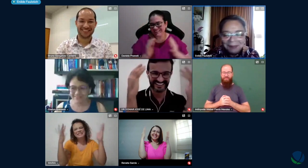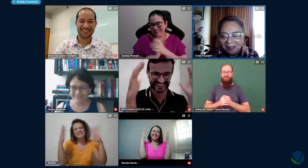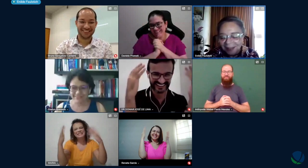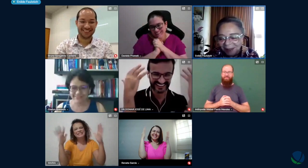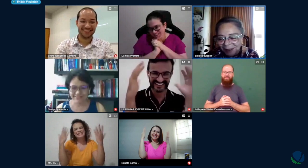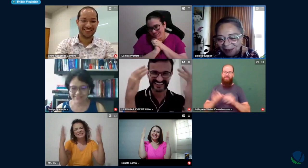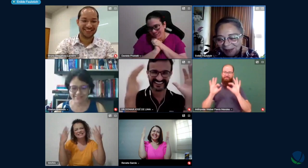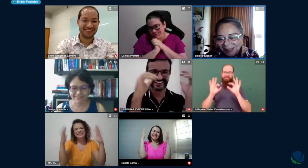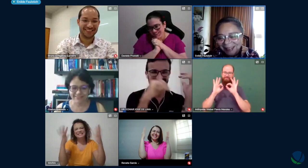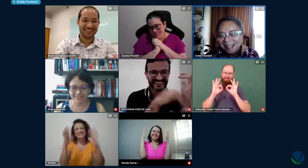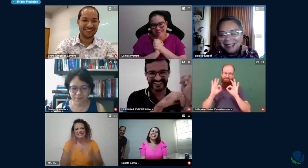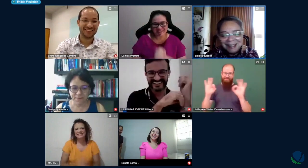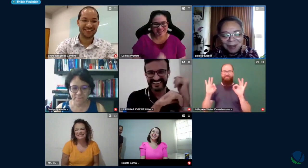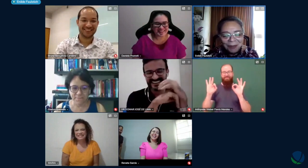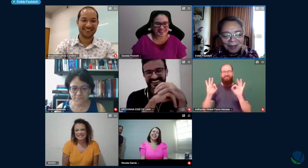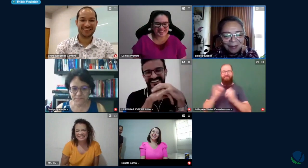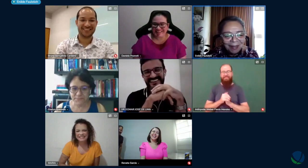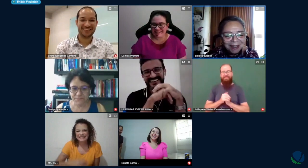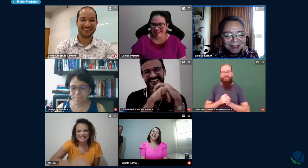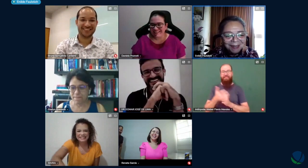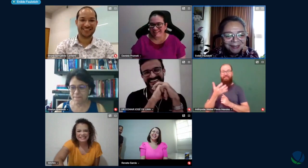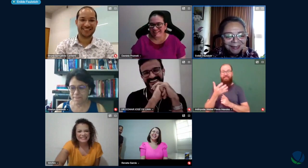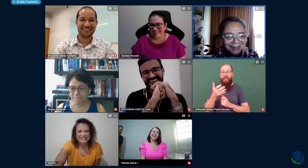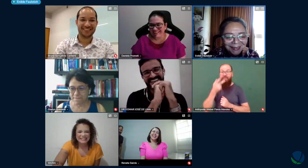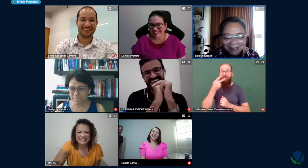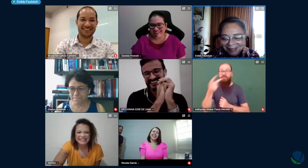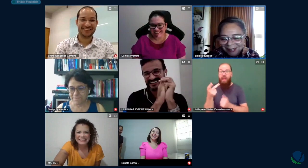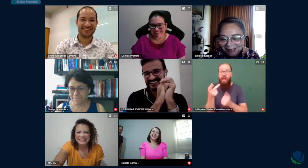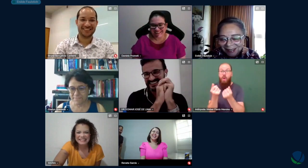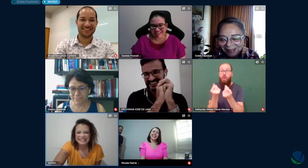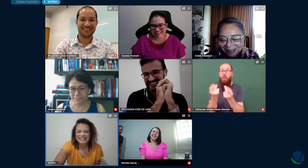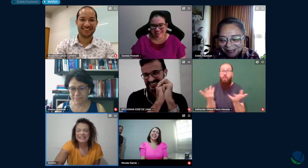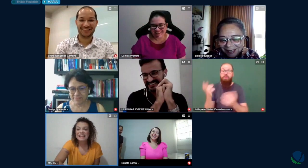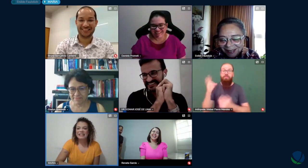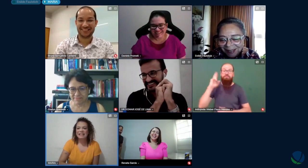Muito bem, querida. Quer dizer alguma coisa?